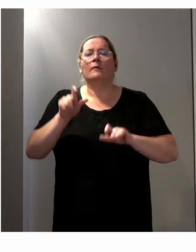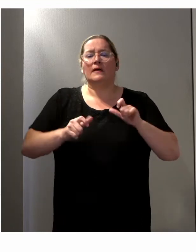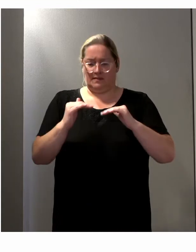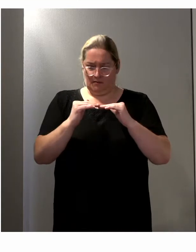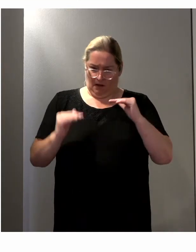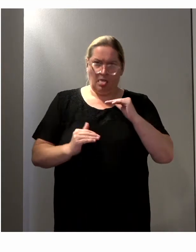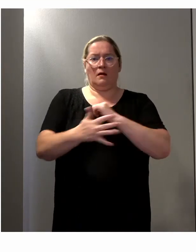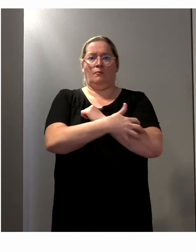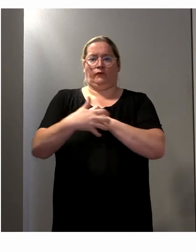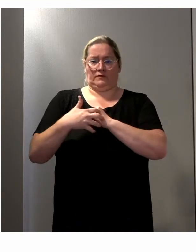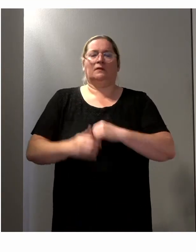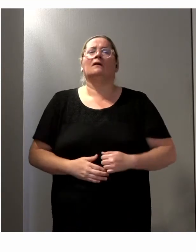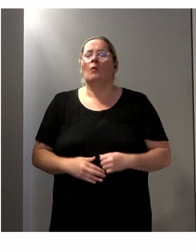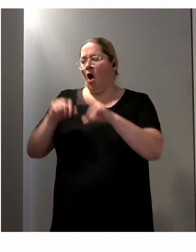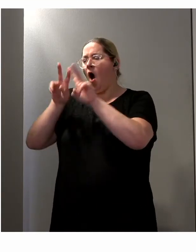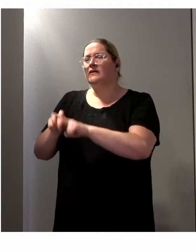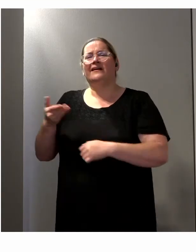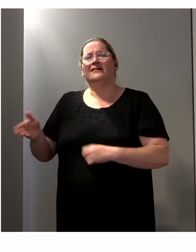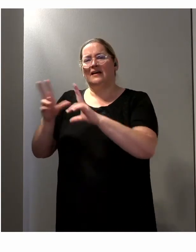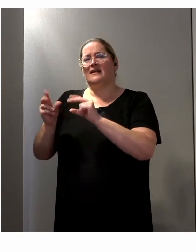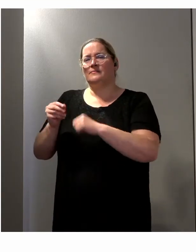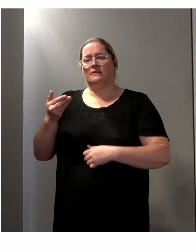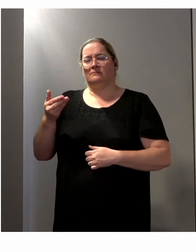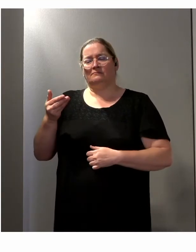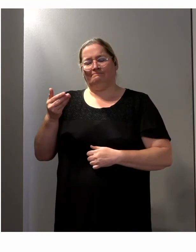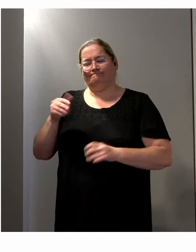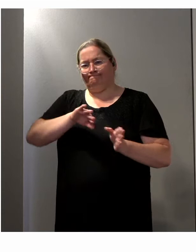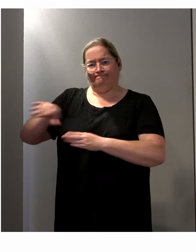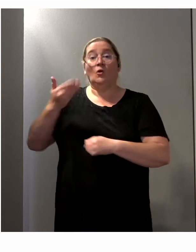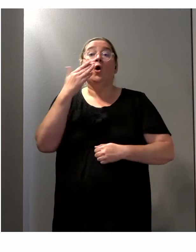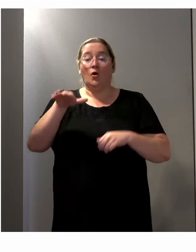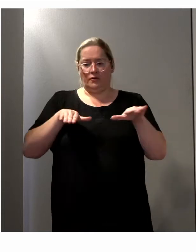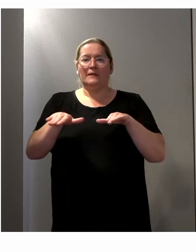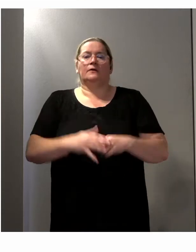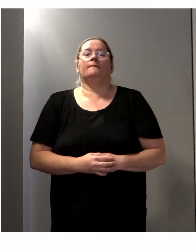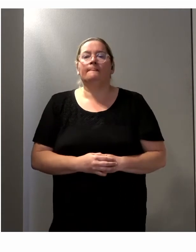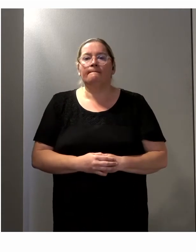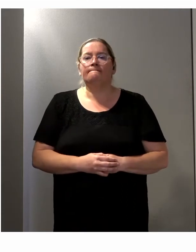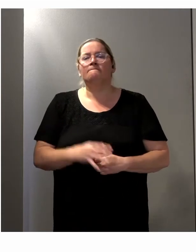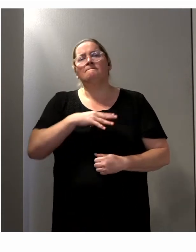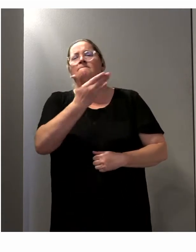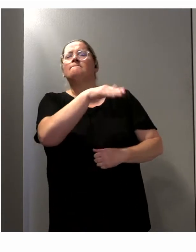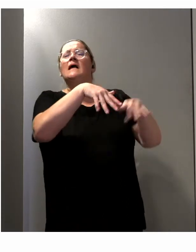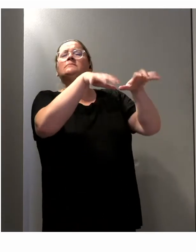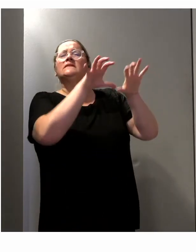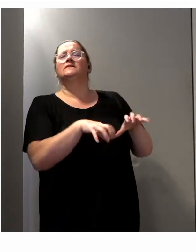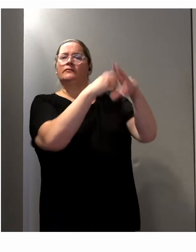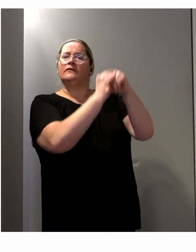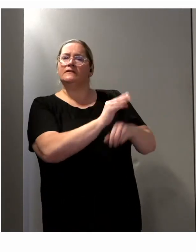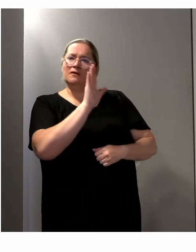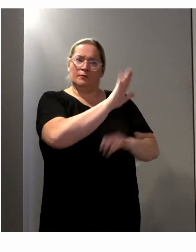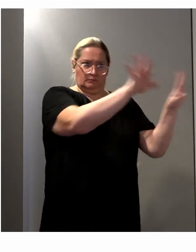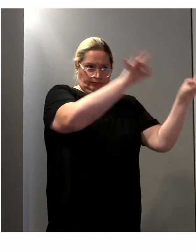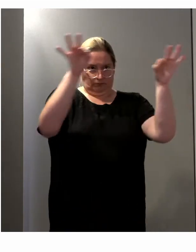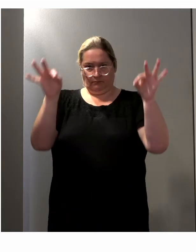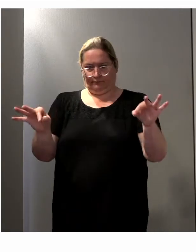personnes repérées dans les enquêtes comme je viens de l'expliquer, c'est d'aller chercher, disons, une définition en s'accrochant à un dispositif administratif. Et là, évidemment,